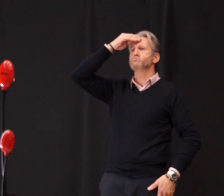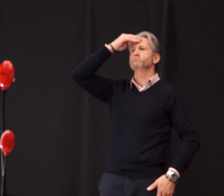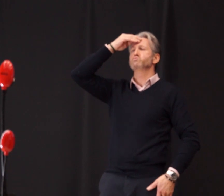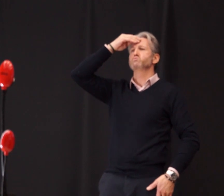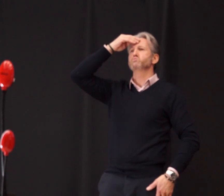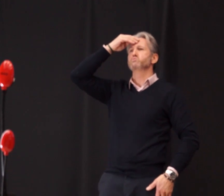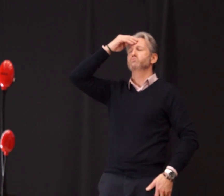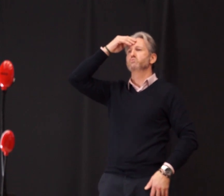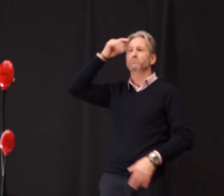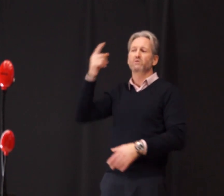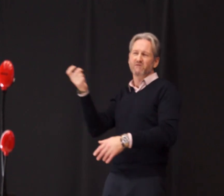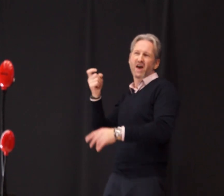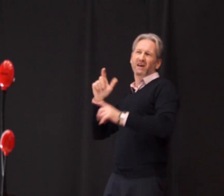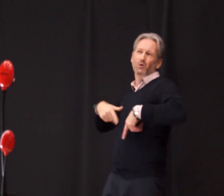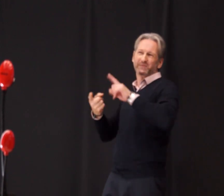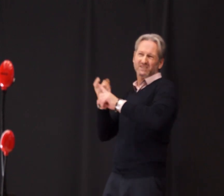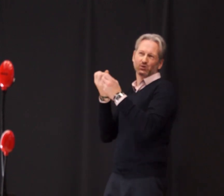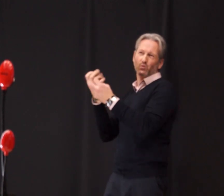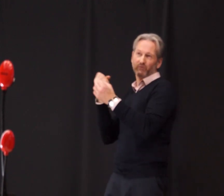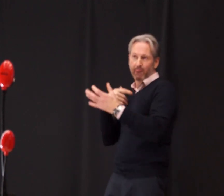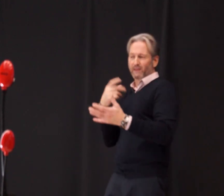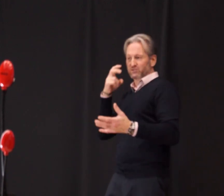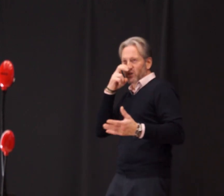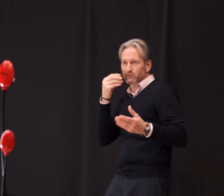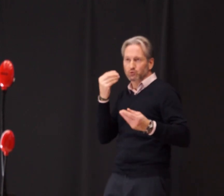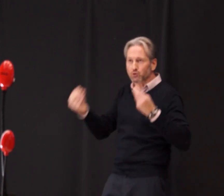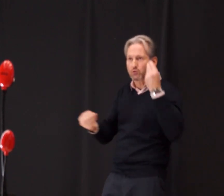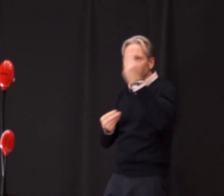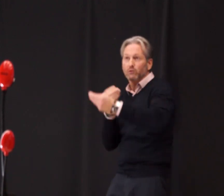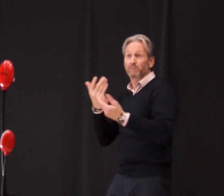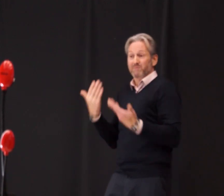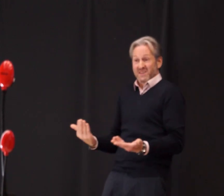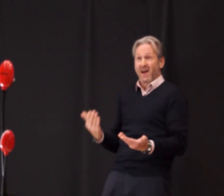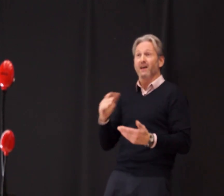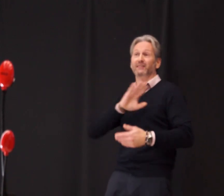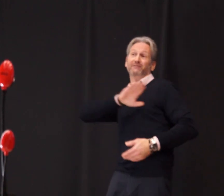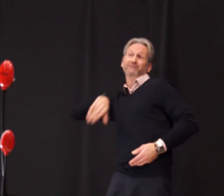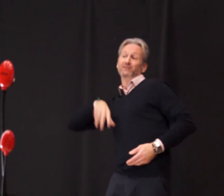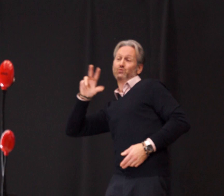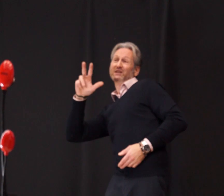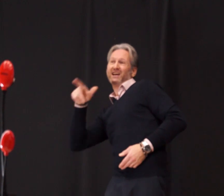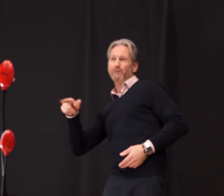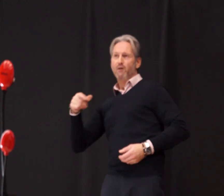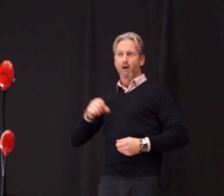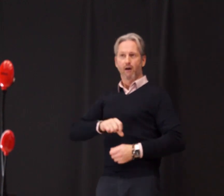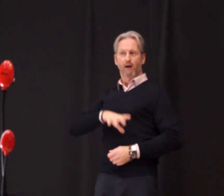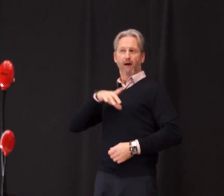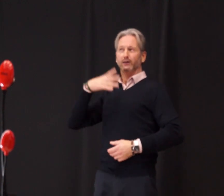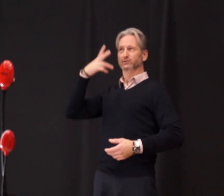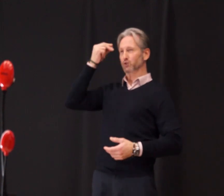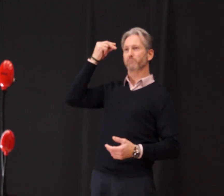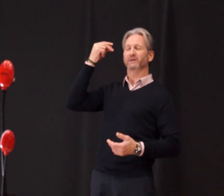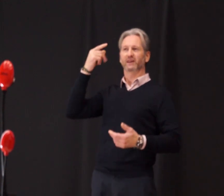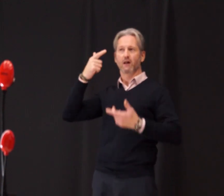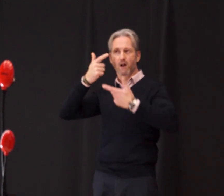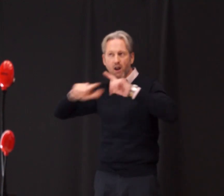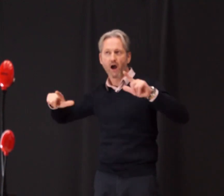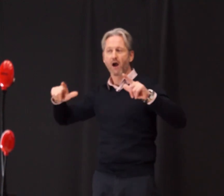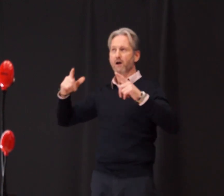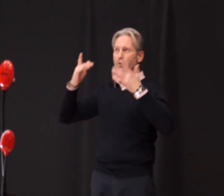Et en fait, ils mélangent tout dans leur tête. Dans les années 50, on commence la langue des signes pour eux. Et donc, leur apporter dans les